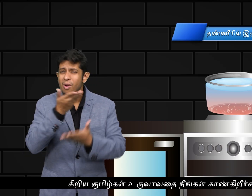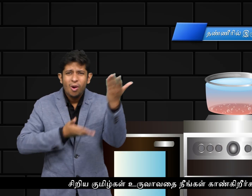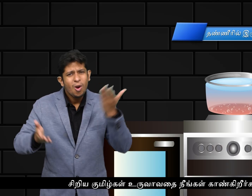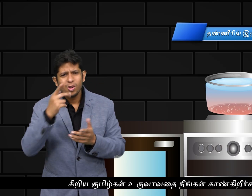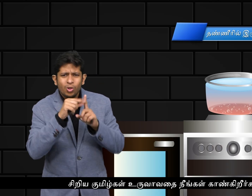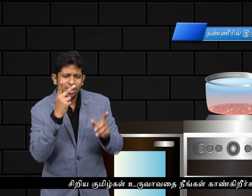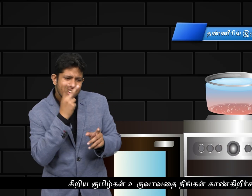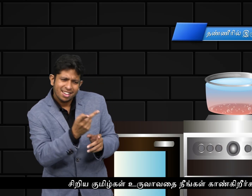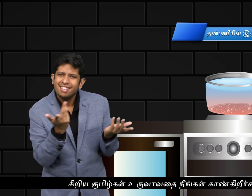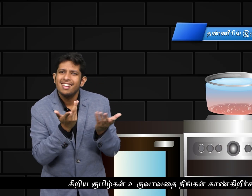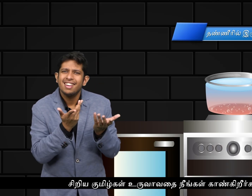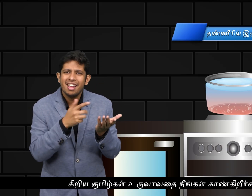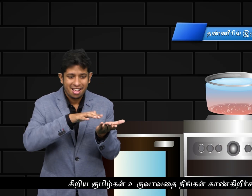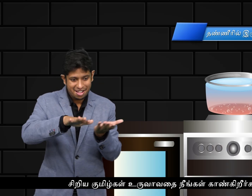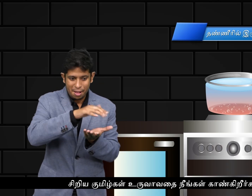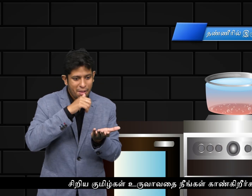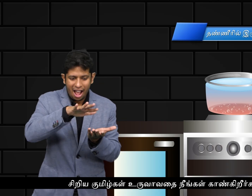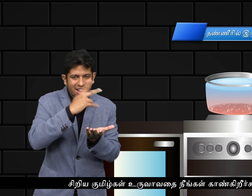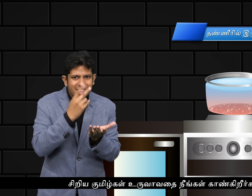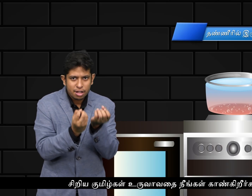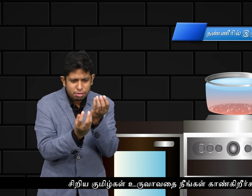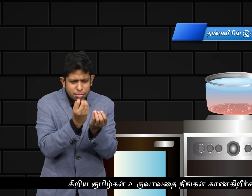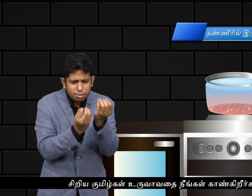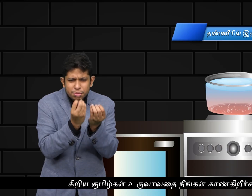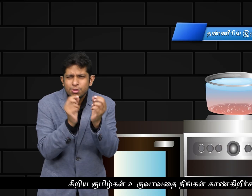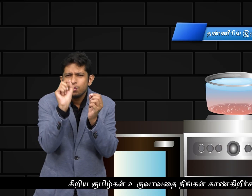சிறிய குமிழ்கள் உருவாவதை நீங்கள் கவனிக்கிறீர்களா?